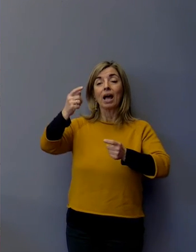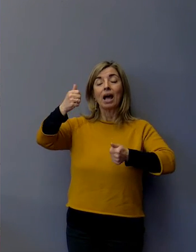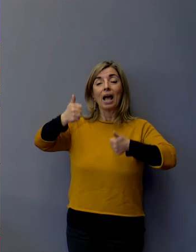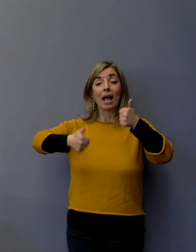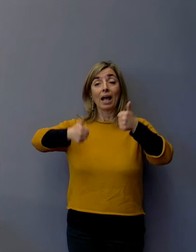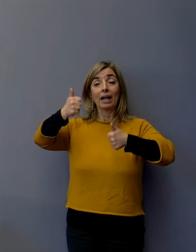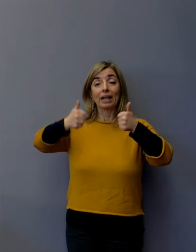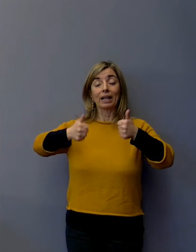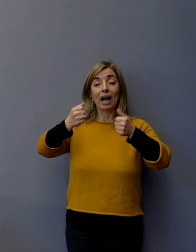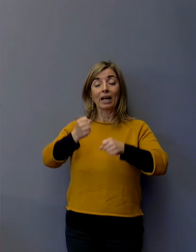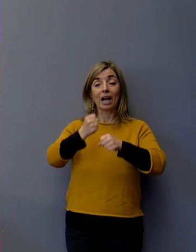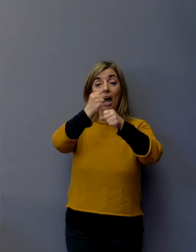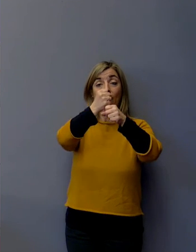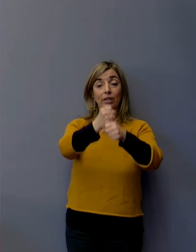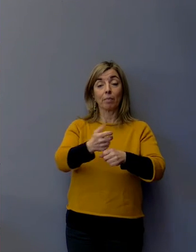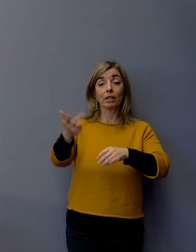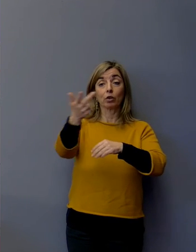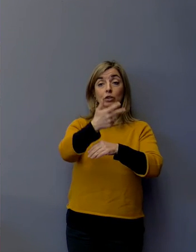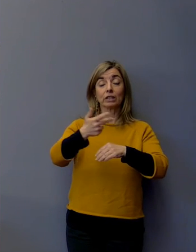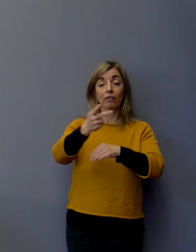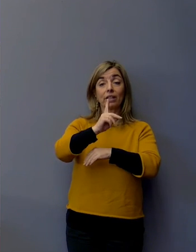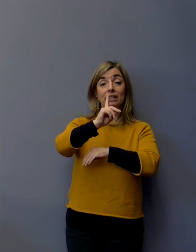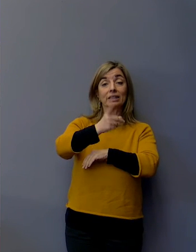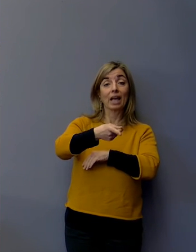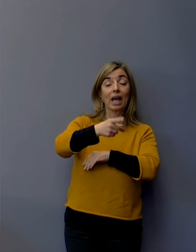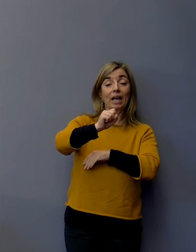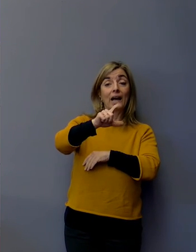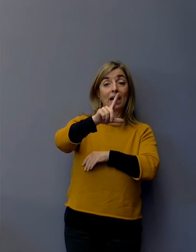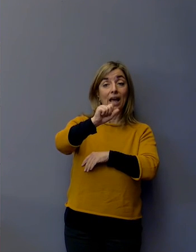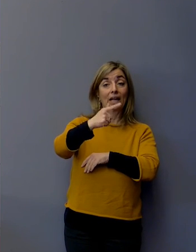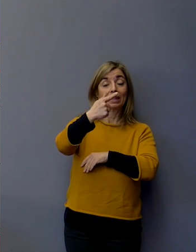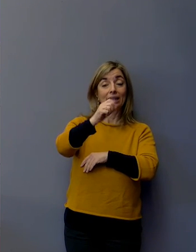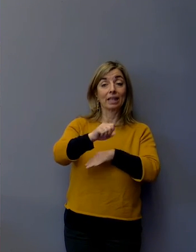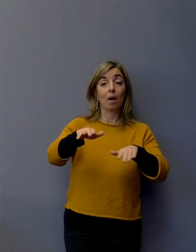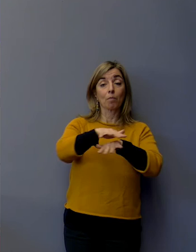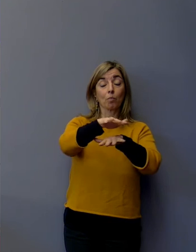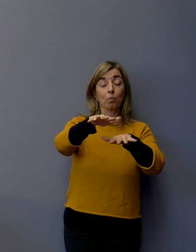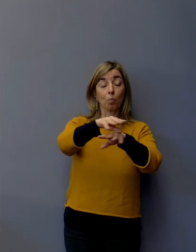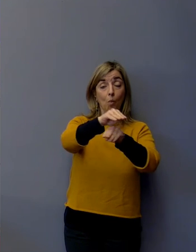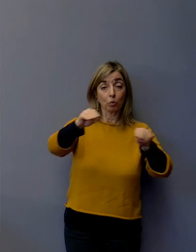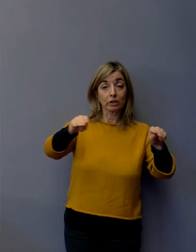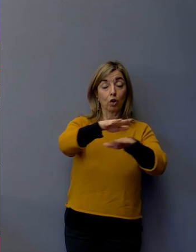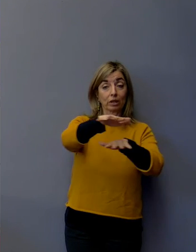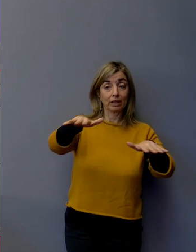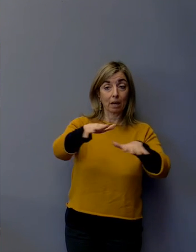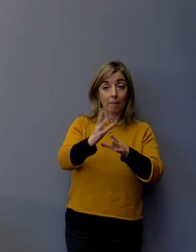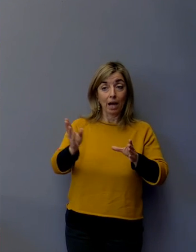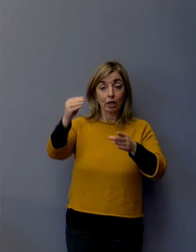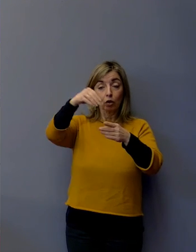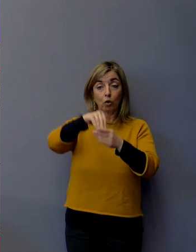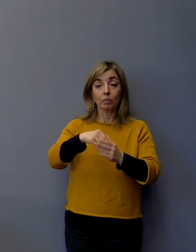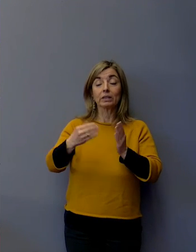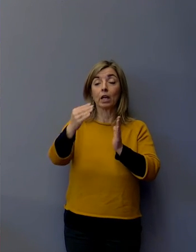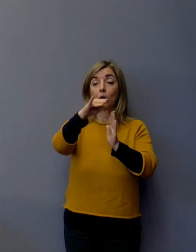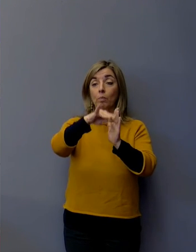dall'altra museo del mare comprensivo il programma divulgativo sulle piattaforme